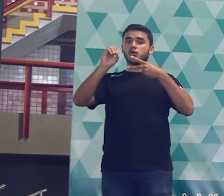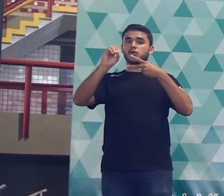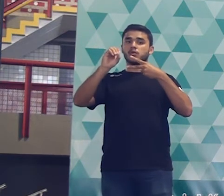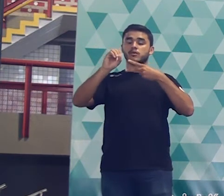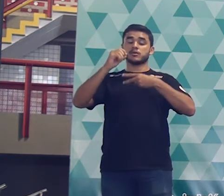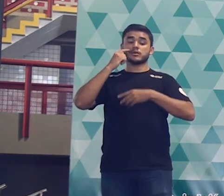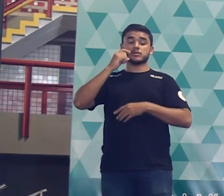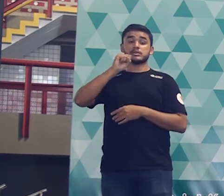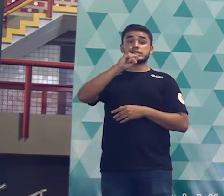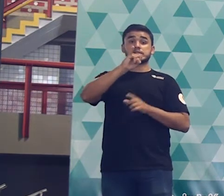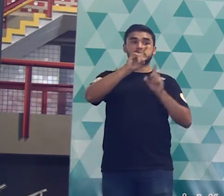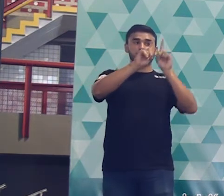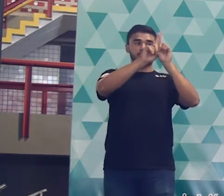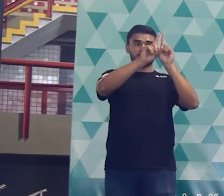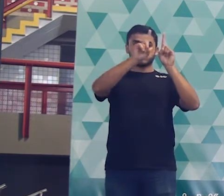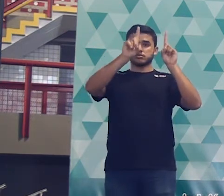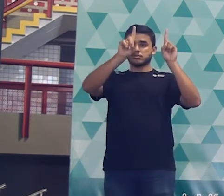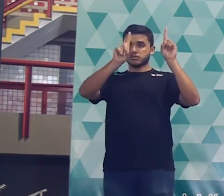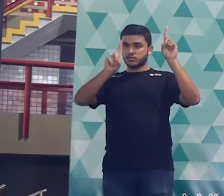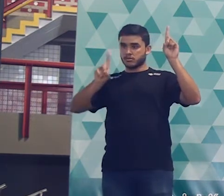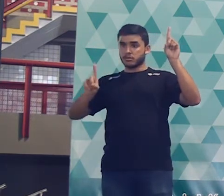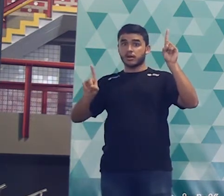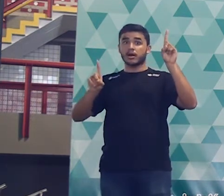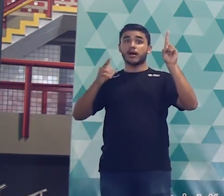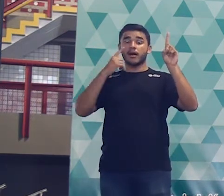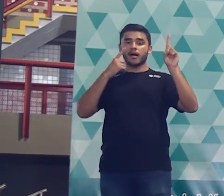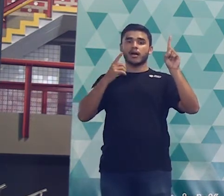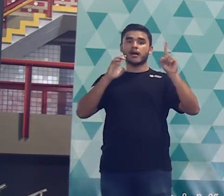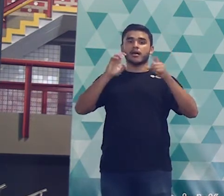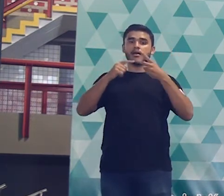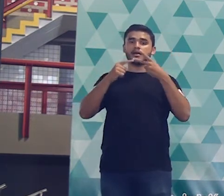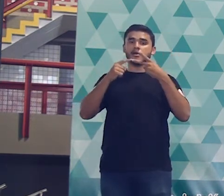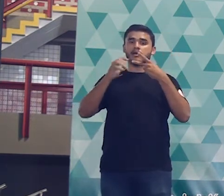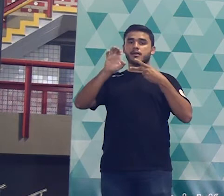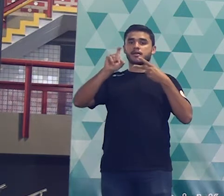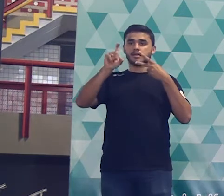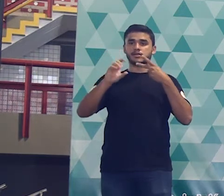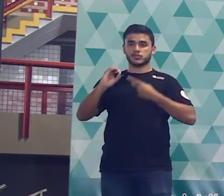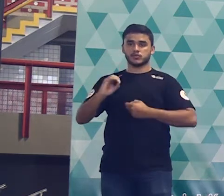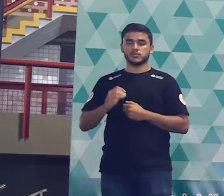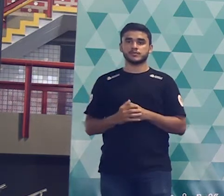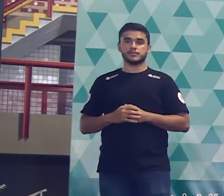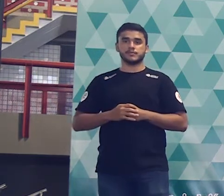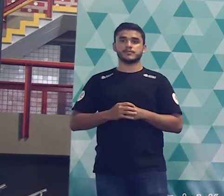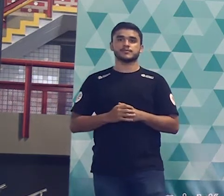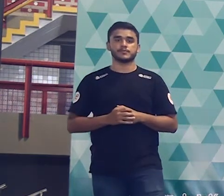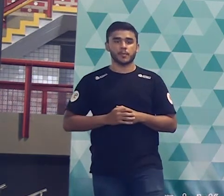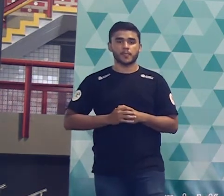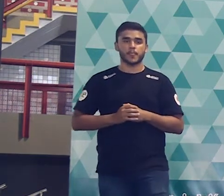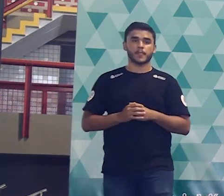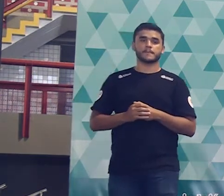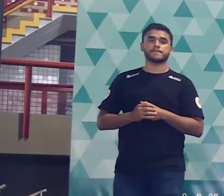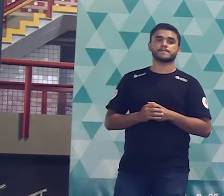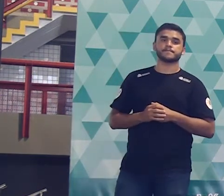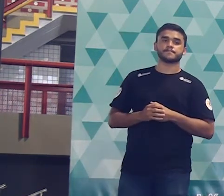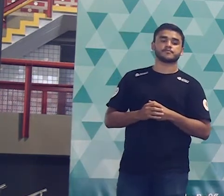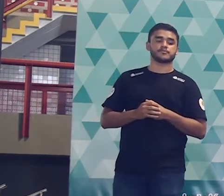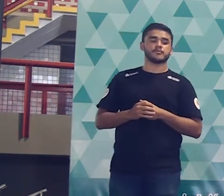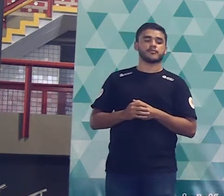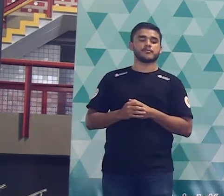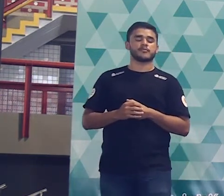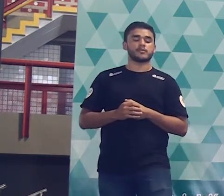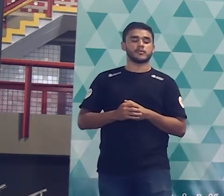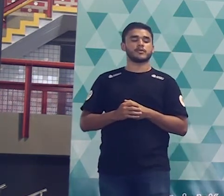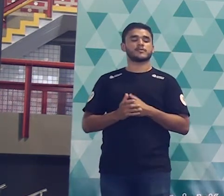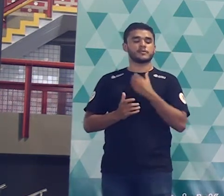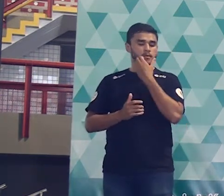do que a energia do produto, você vai ter uma reação do tipo exotérmica. Quer ver o negócio ficar feio agora? Olha como o negócio fica um pouquinho